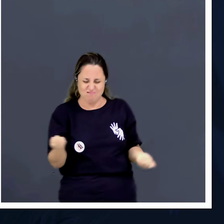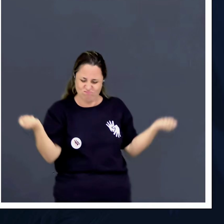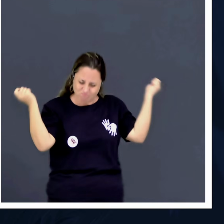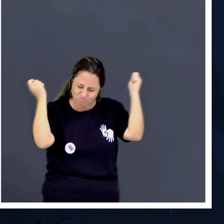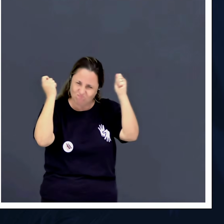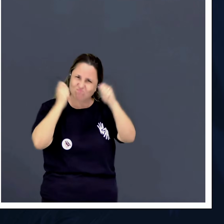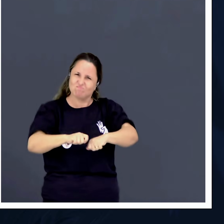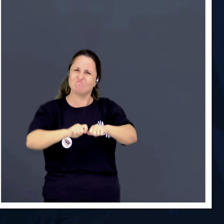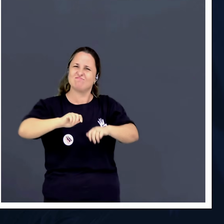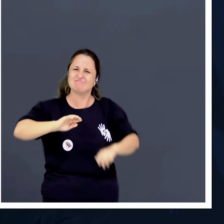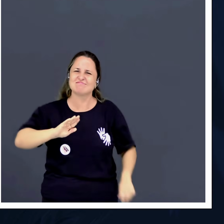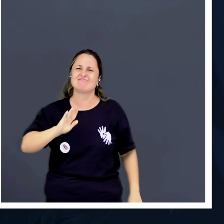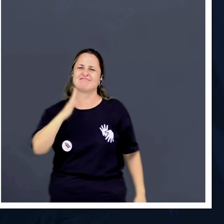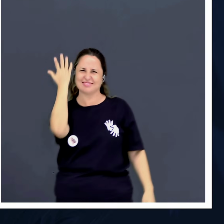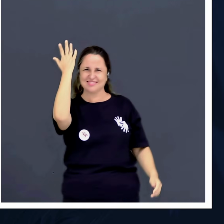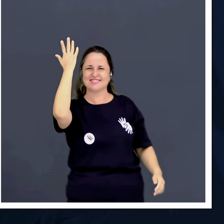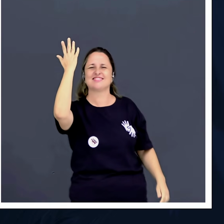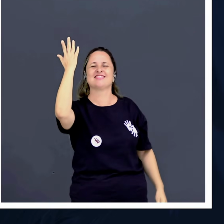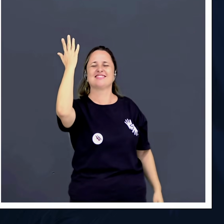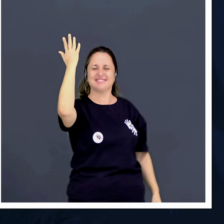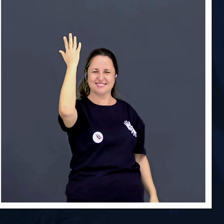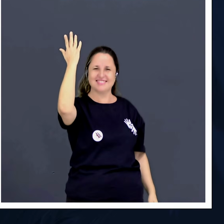o impossível